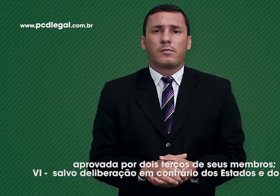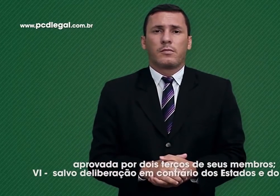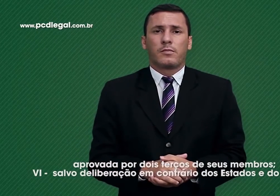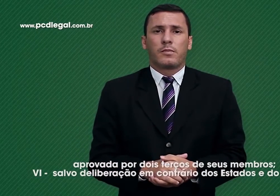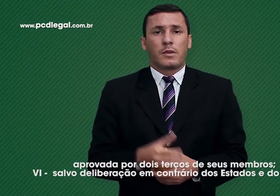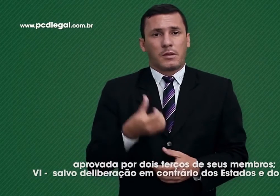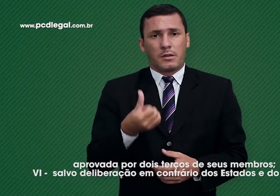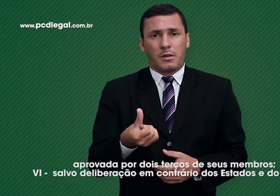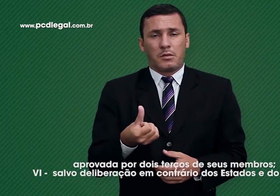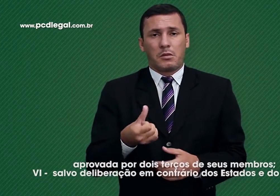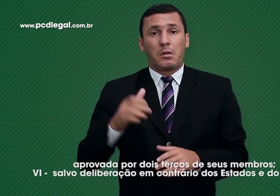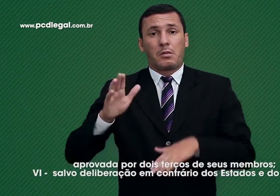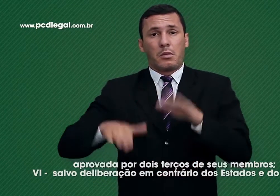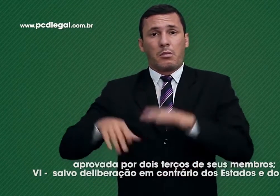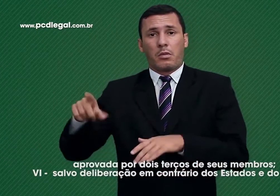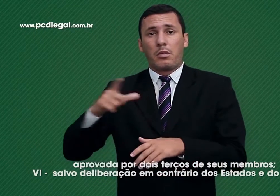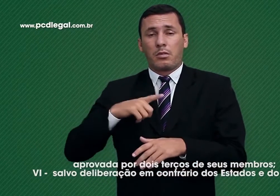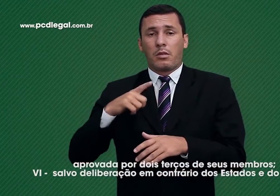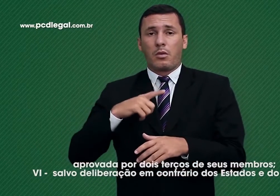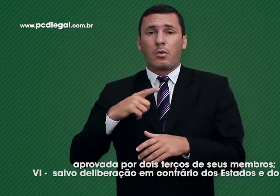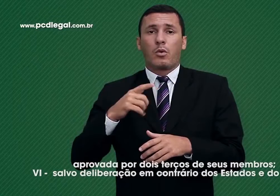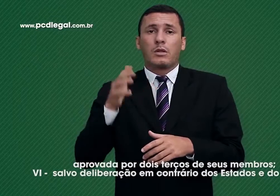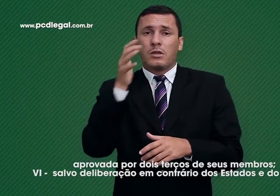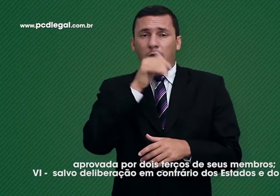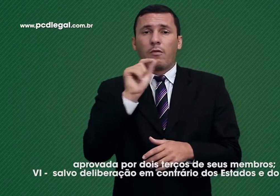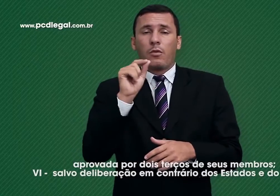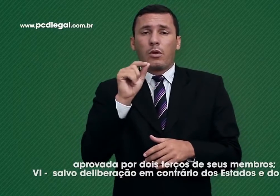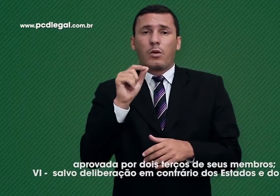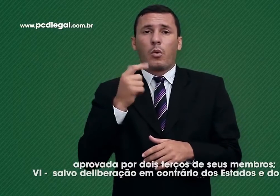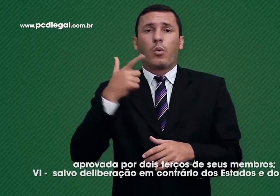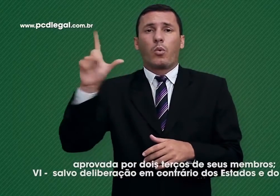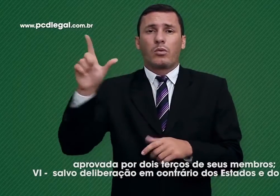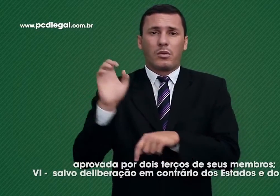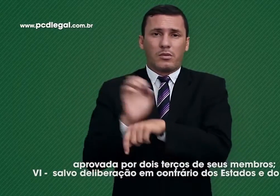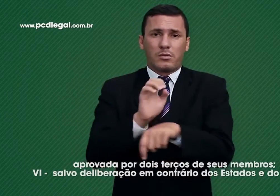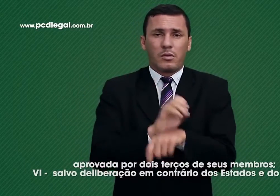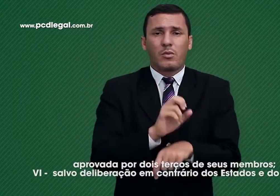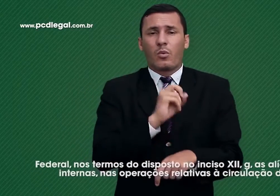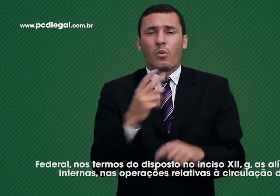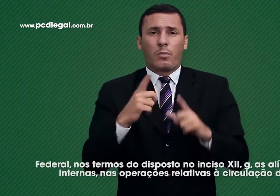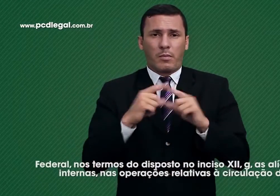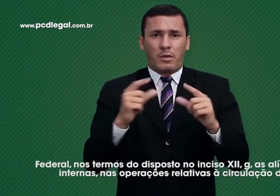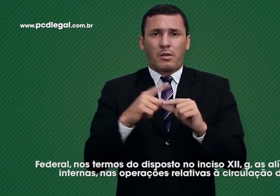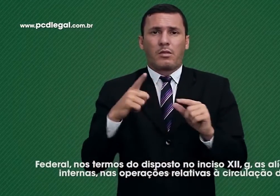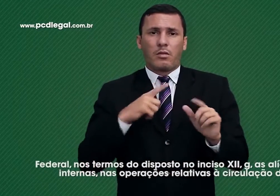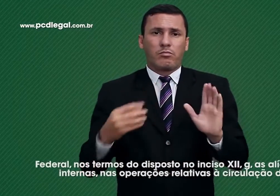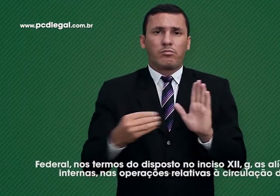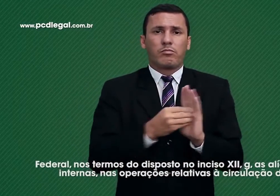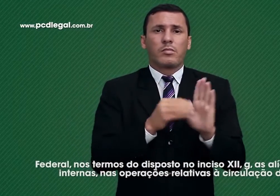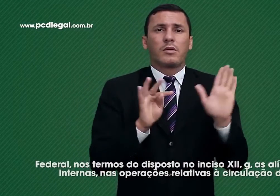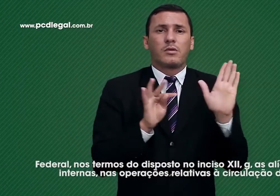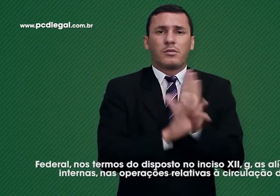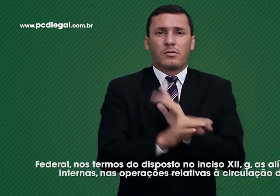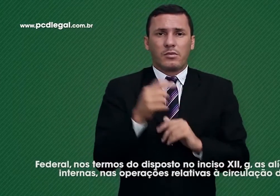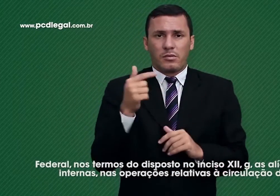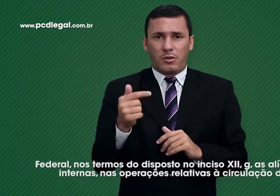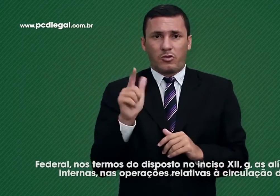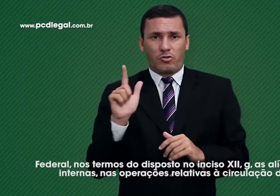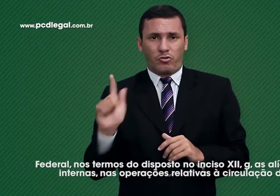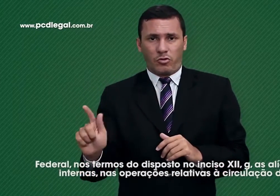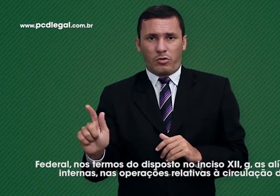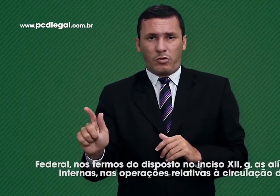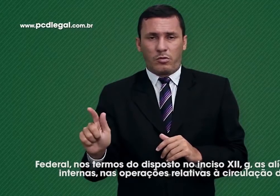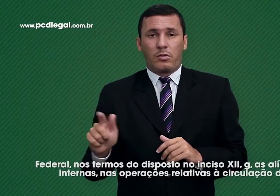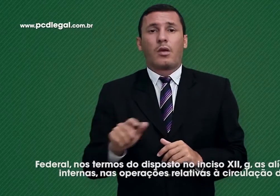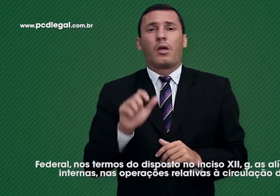membros. 6. Salvo deliberação em contrário dos Estados e do Distrito Federal, nos termos do disposto